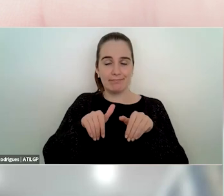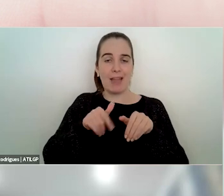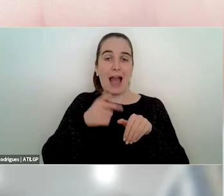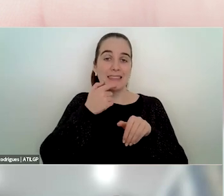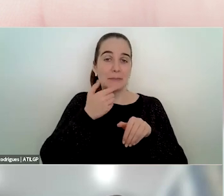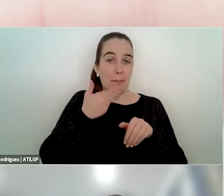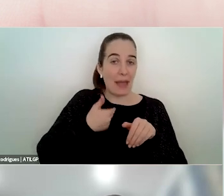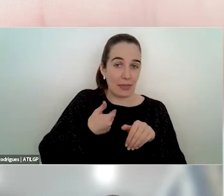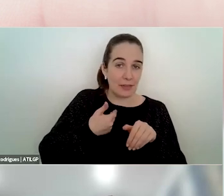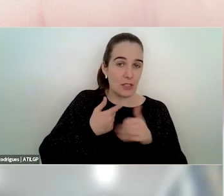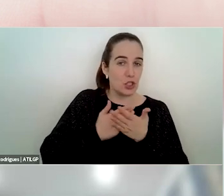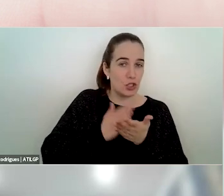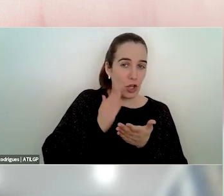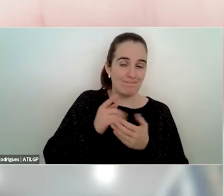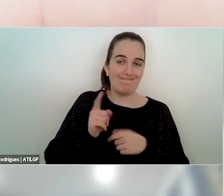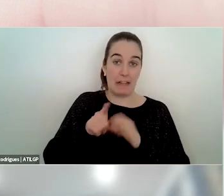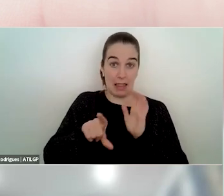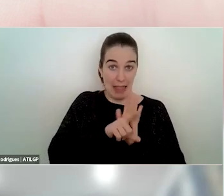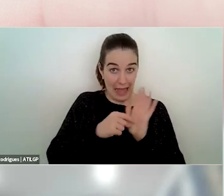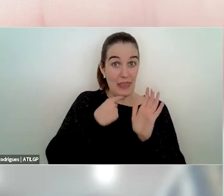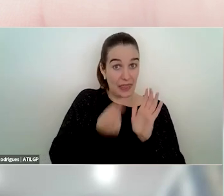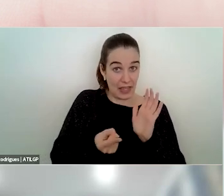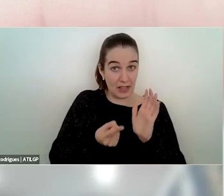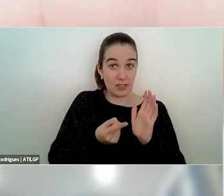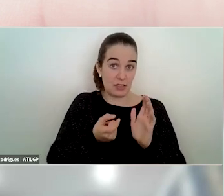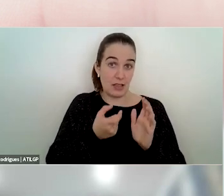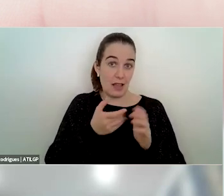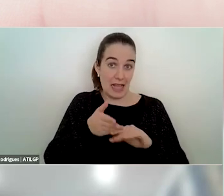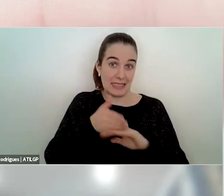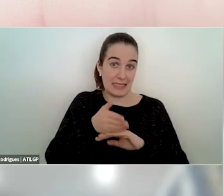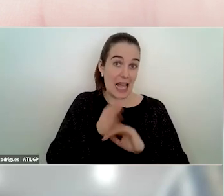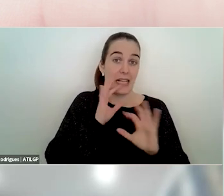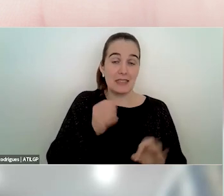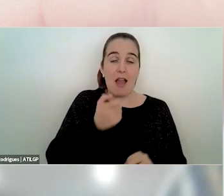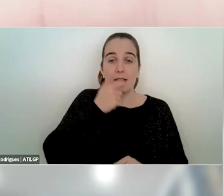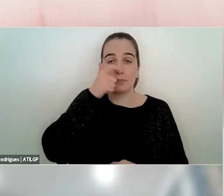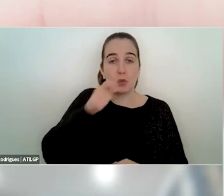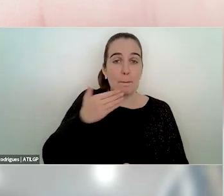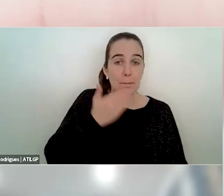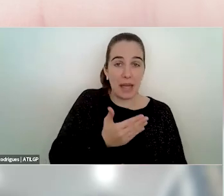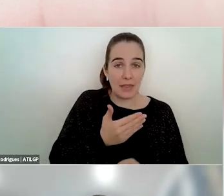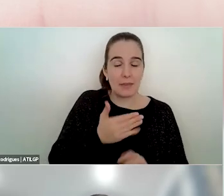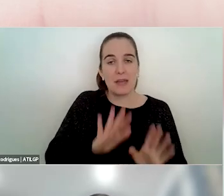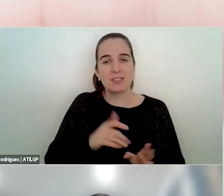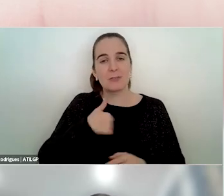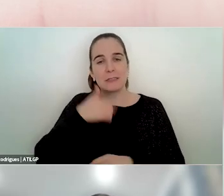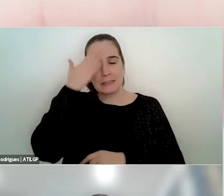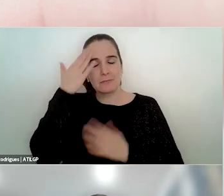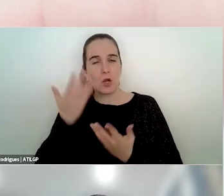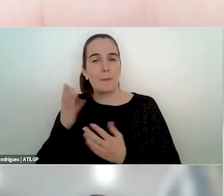facto resulta da lei dos acessos aos documentos administrativos, também um entendimento mais